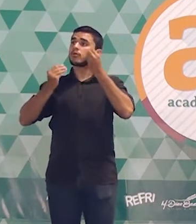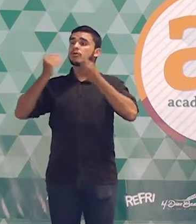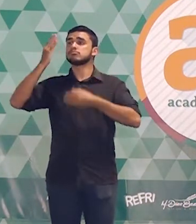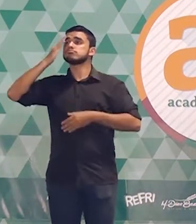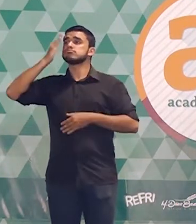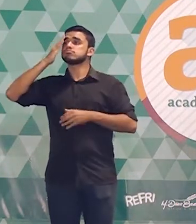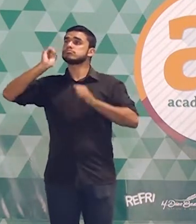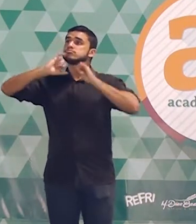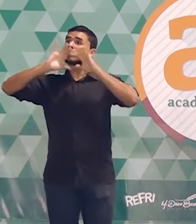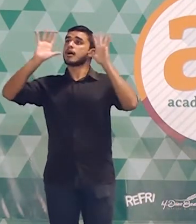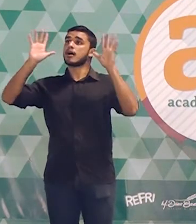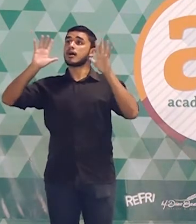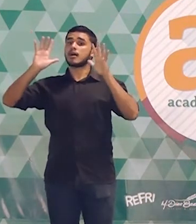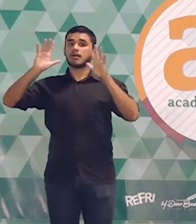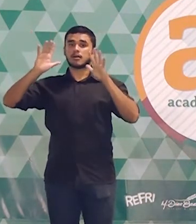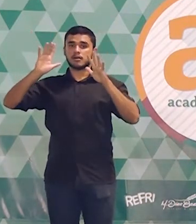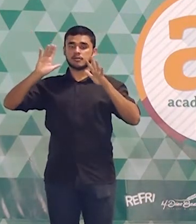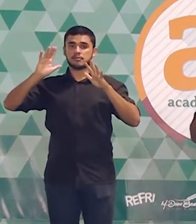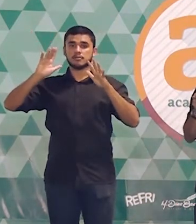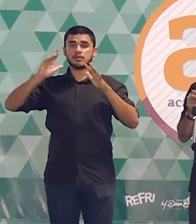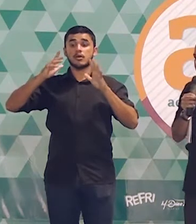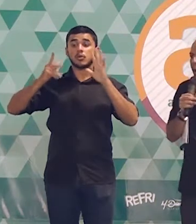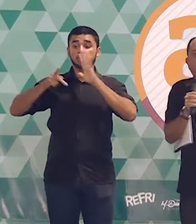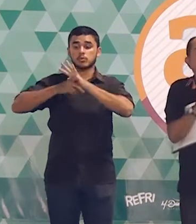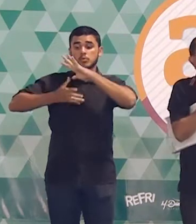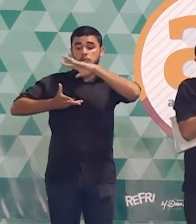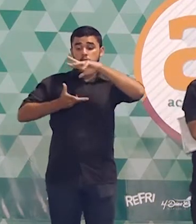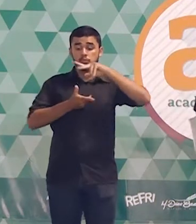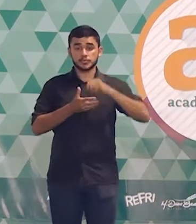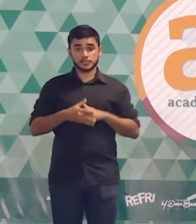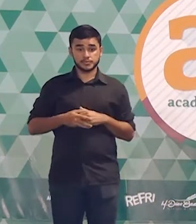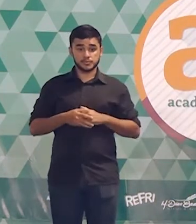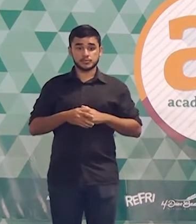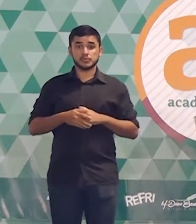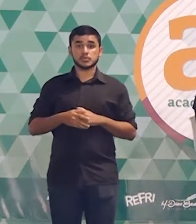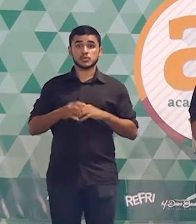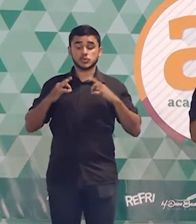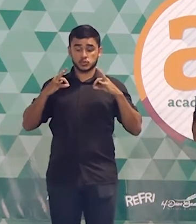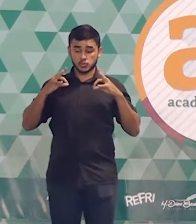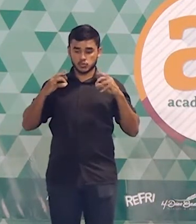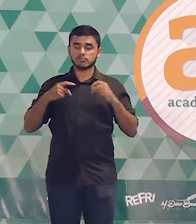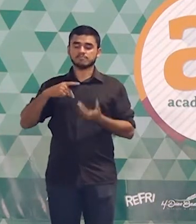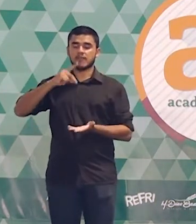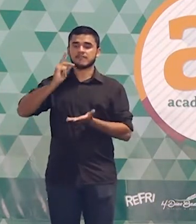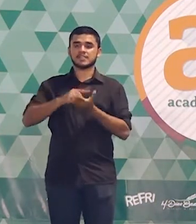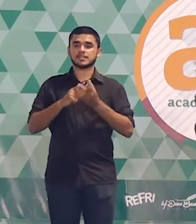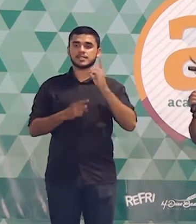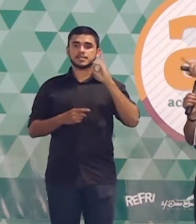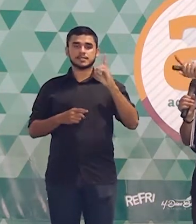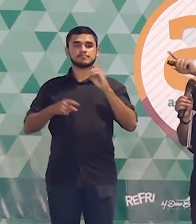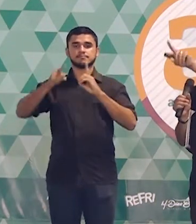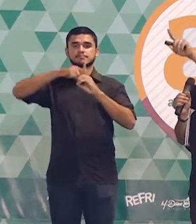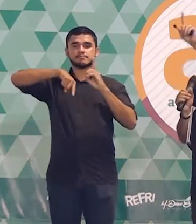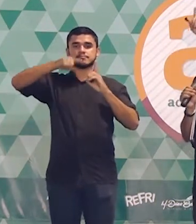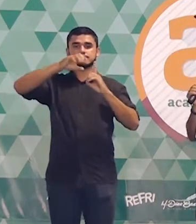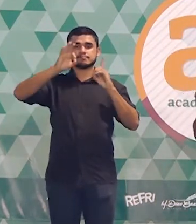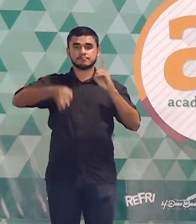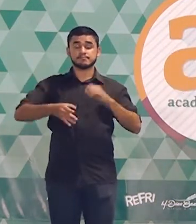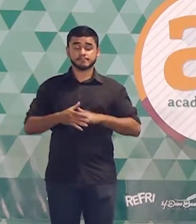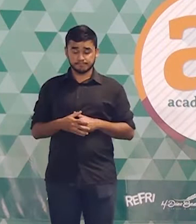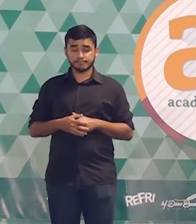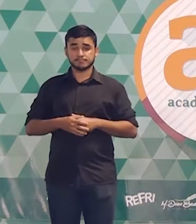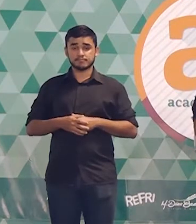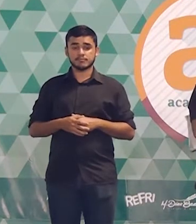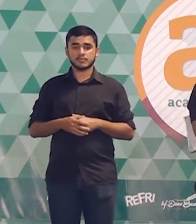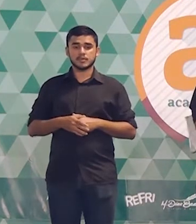falso? Absolutamente verdadeiro. Rompe com os padrões de beleza